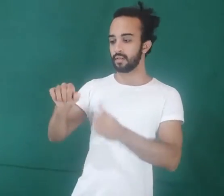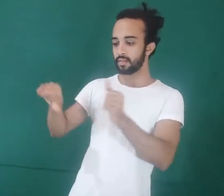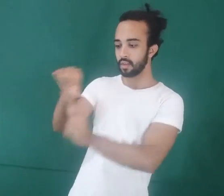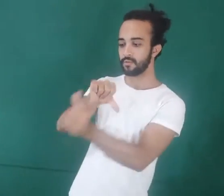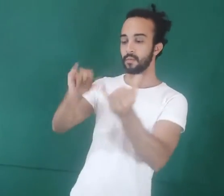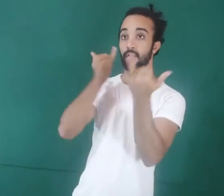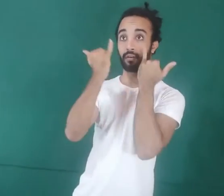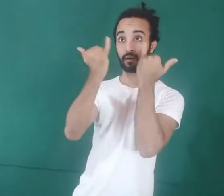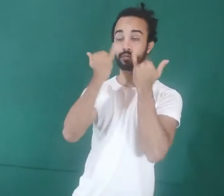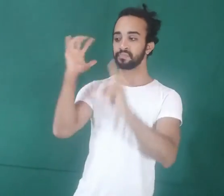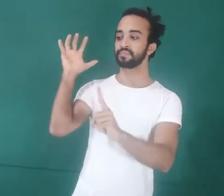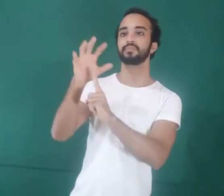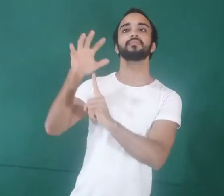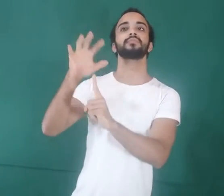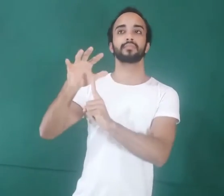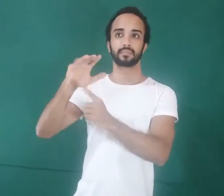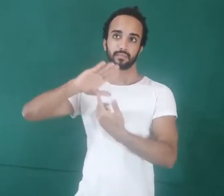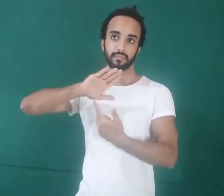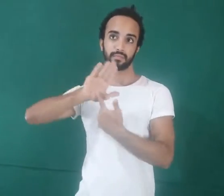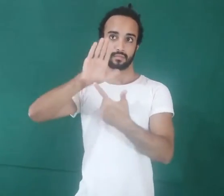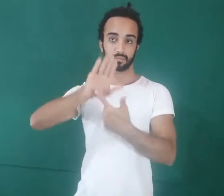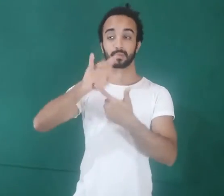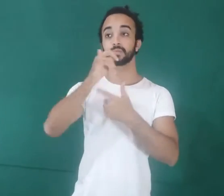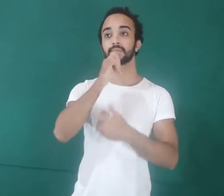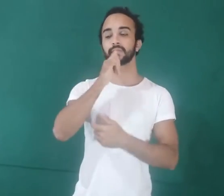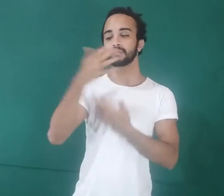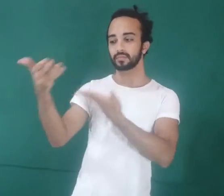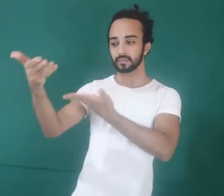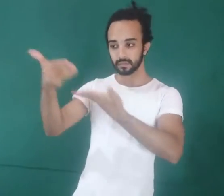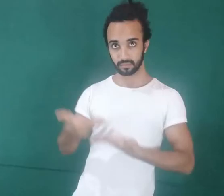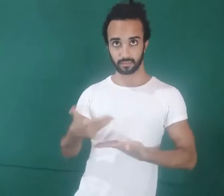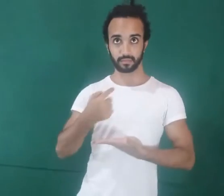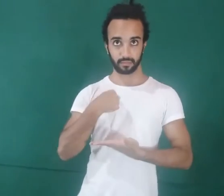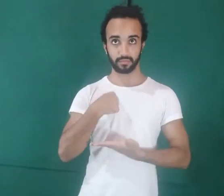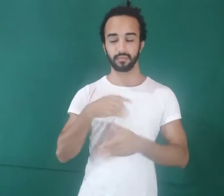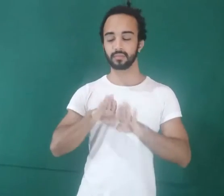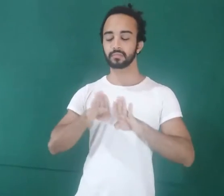dados influenciam nas programações. Recentemente eu fui convidado para uma mesa